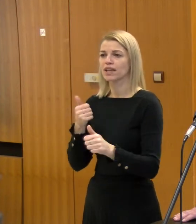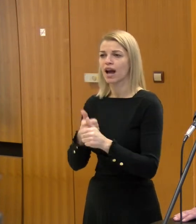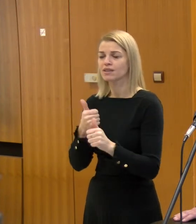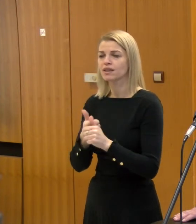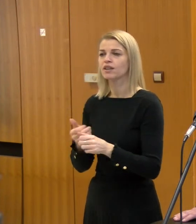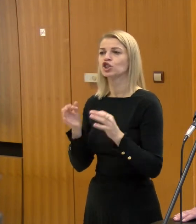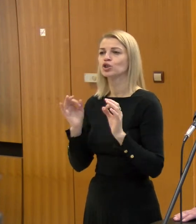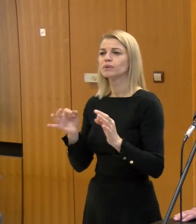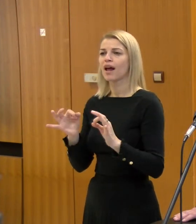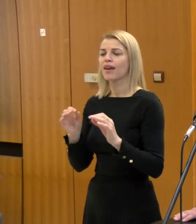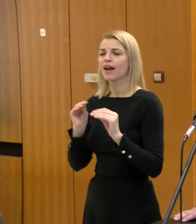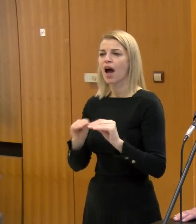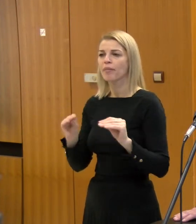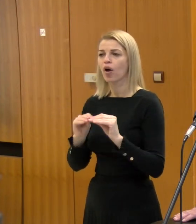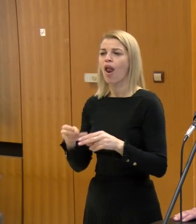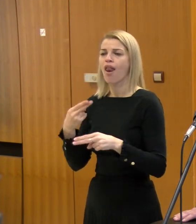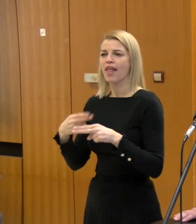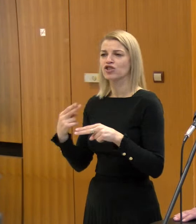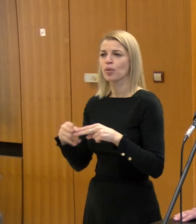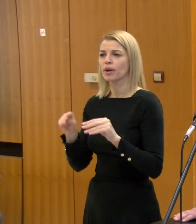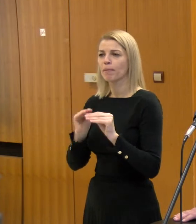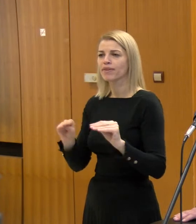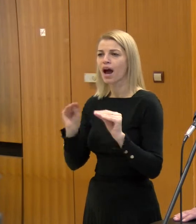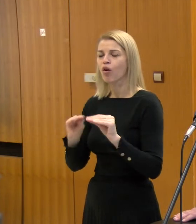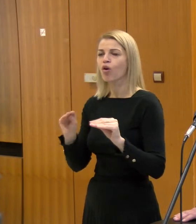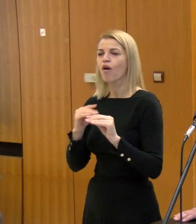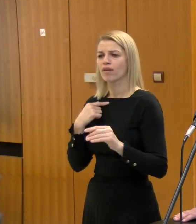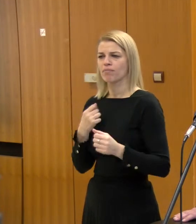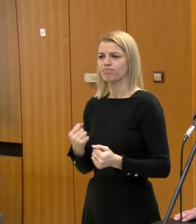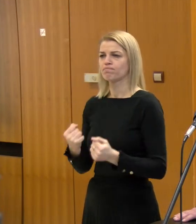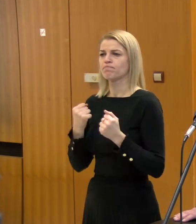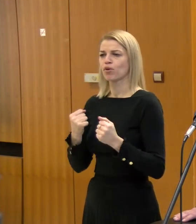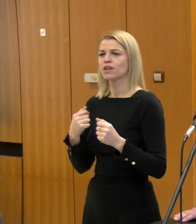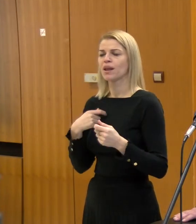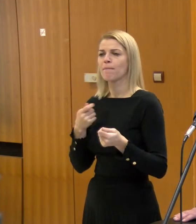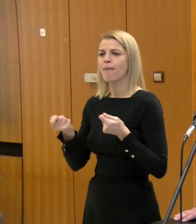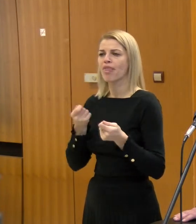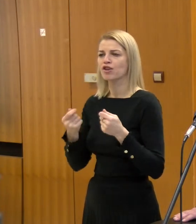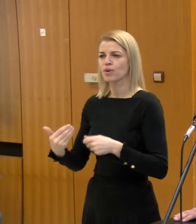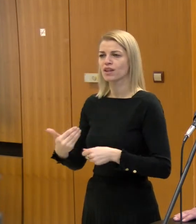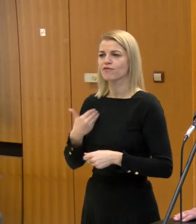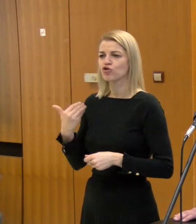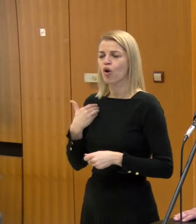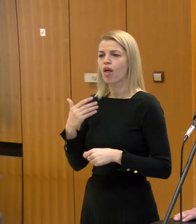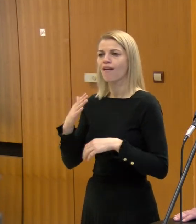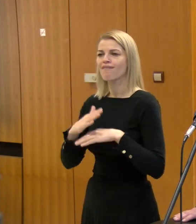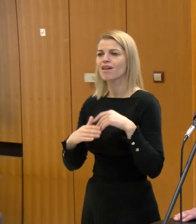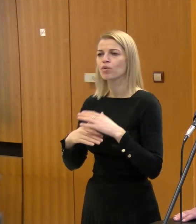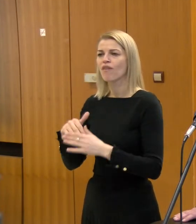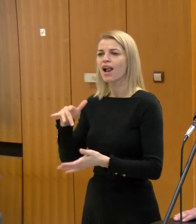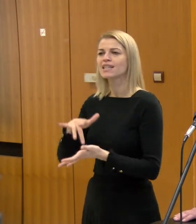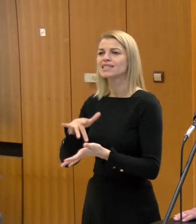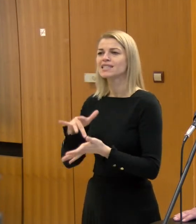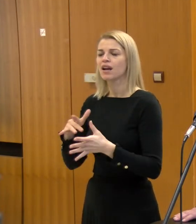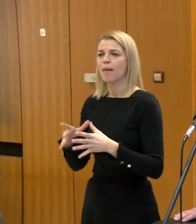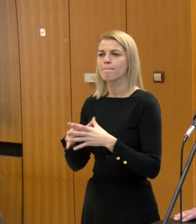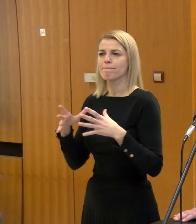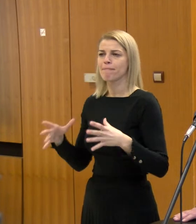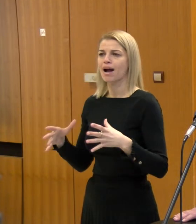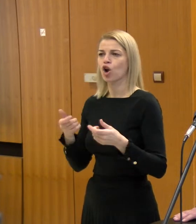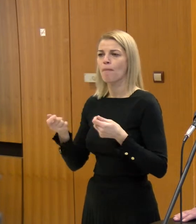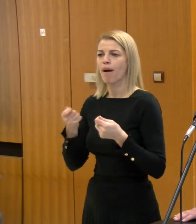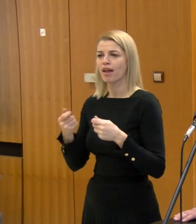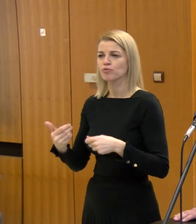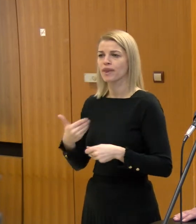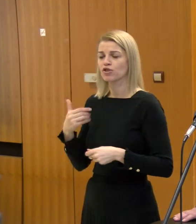asistentov, špeciálnych pedagógov, liečebných pedagógov. Posilnil by som manažmenty v školách, vybudoval stredný makromanažment na